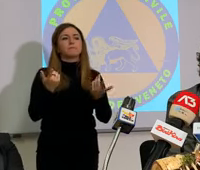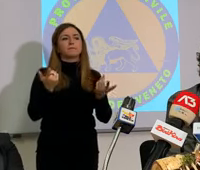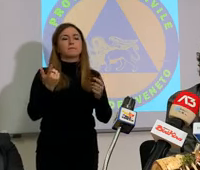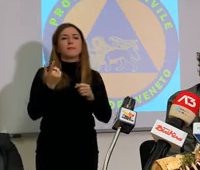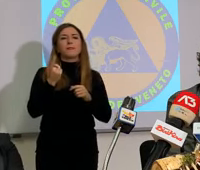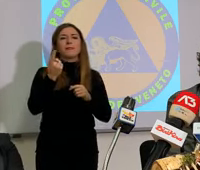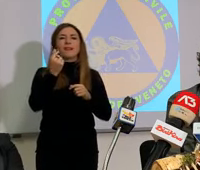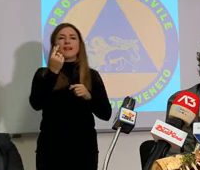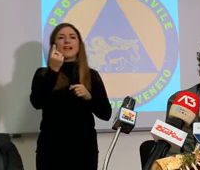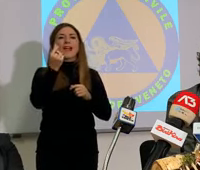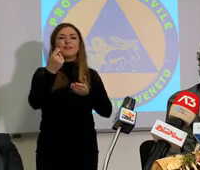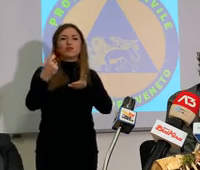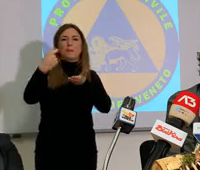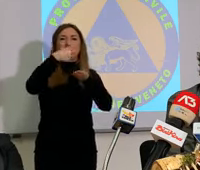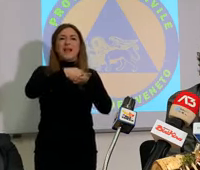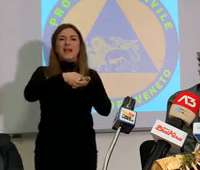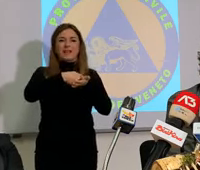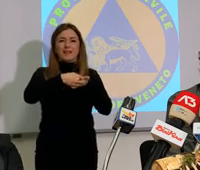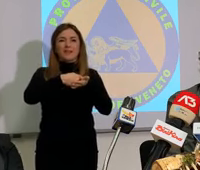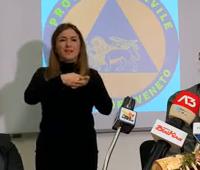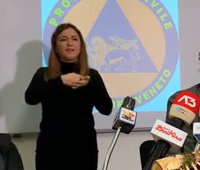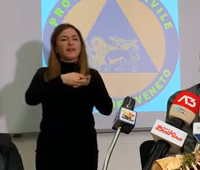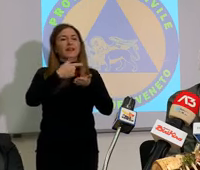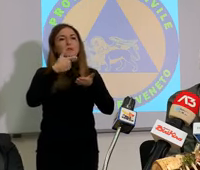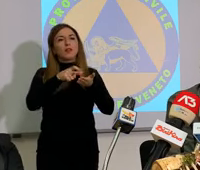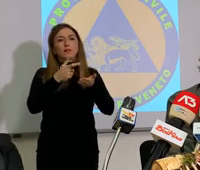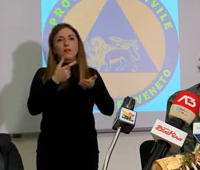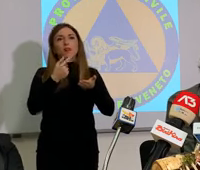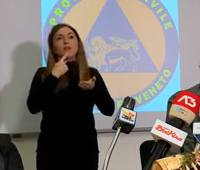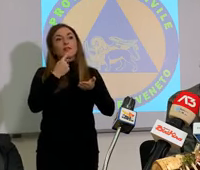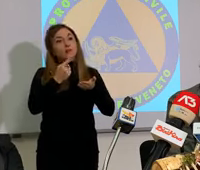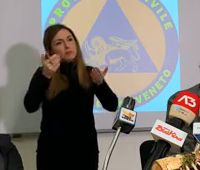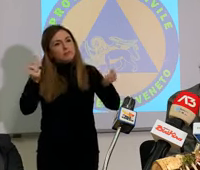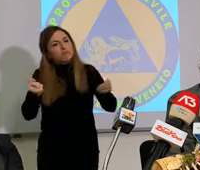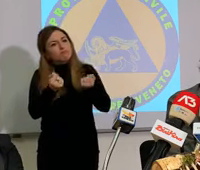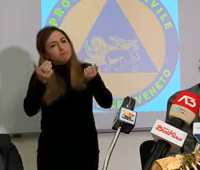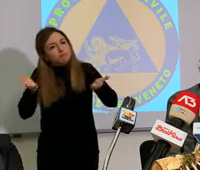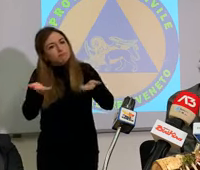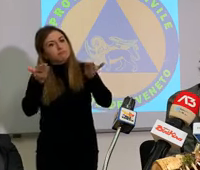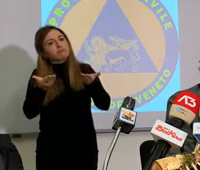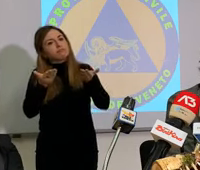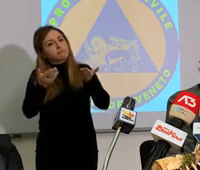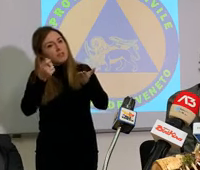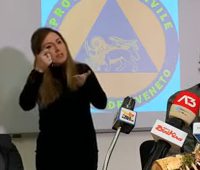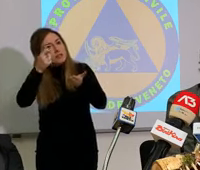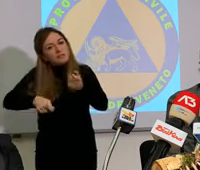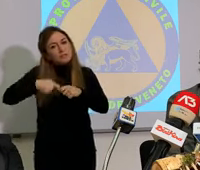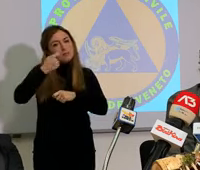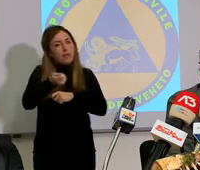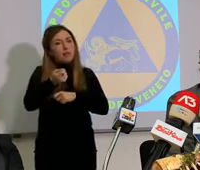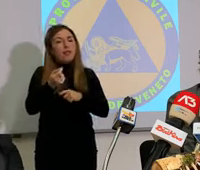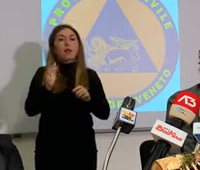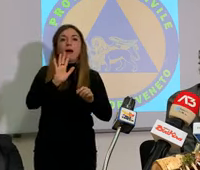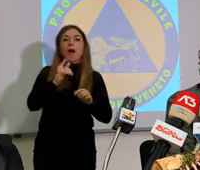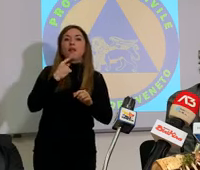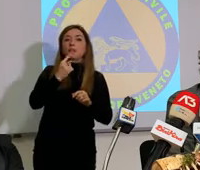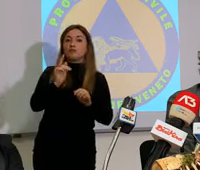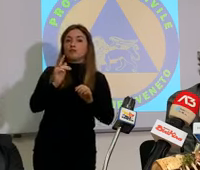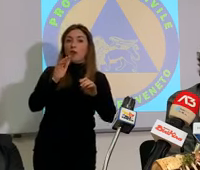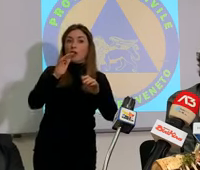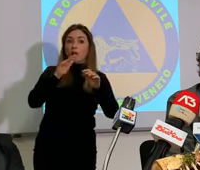back da una parte si invita a spendere dall'altra non affollare i negozi e mi pare una ridicolaggine ma